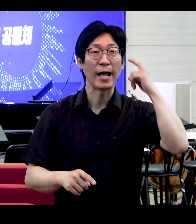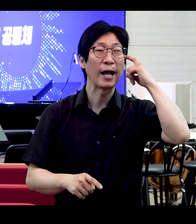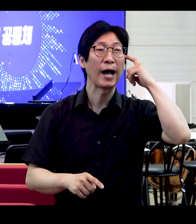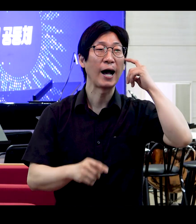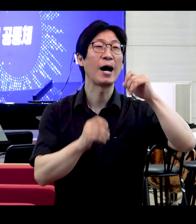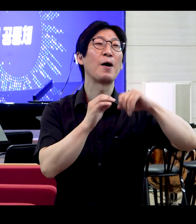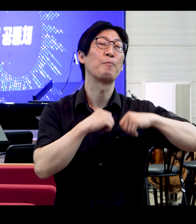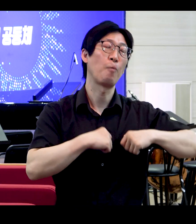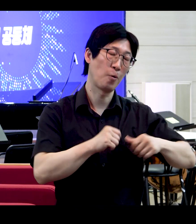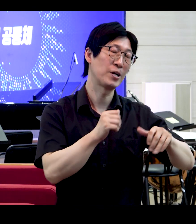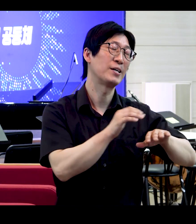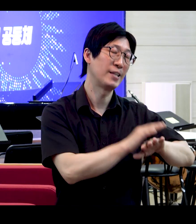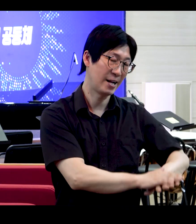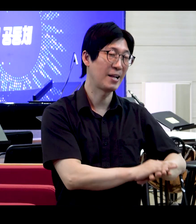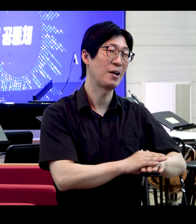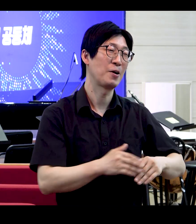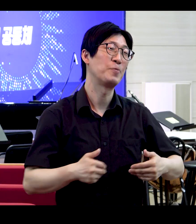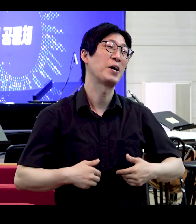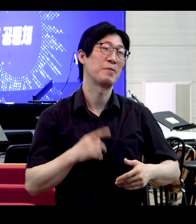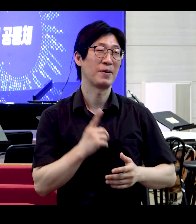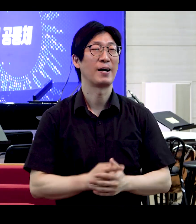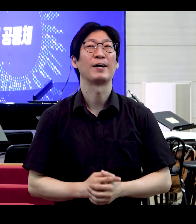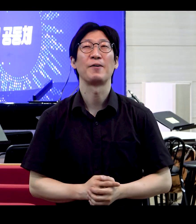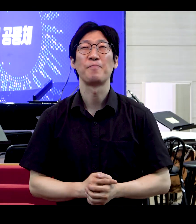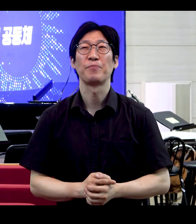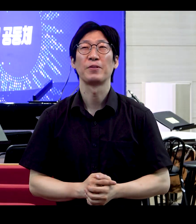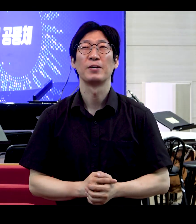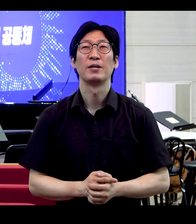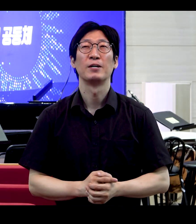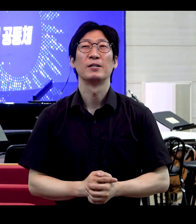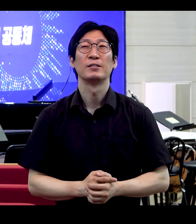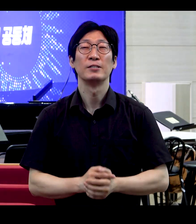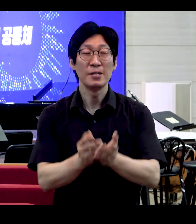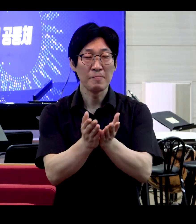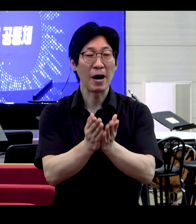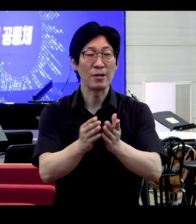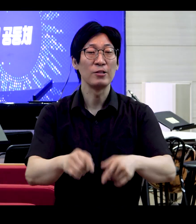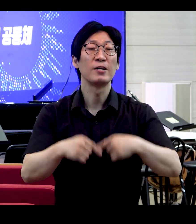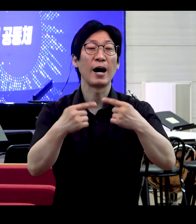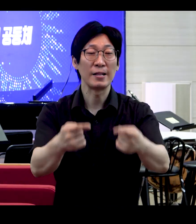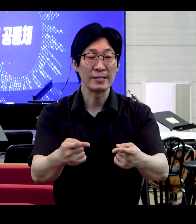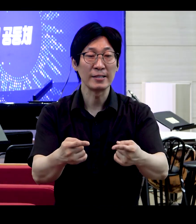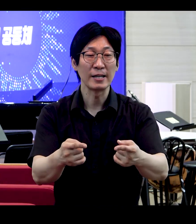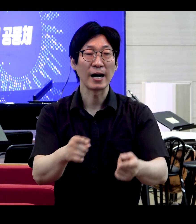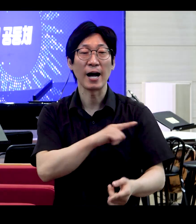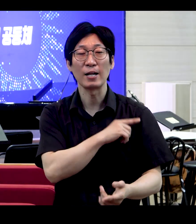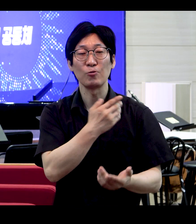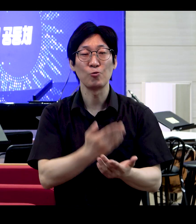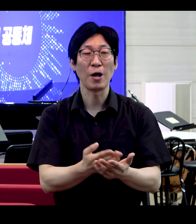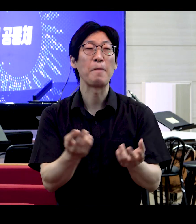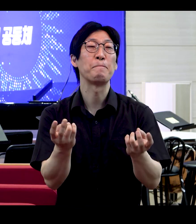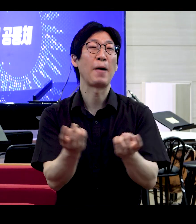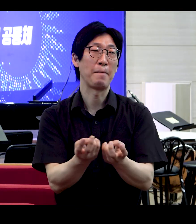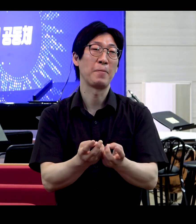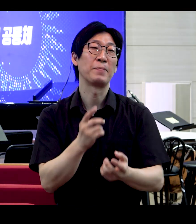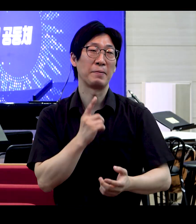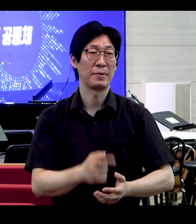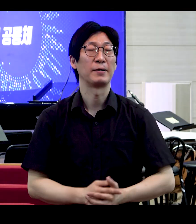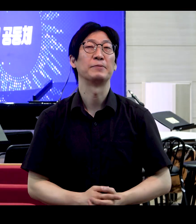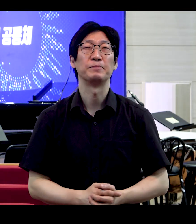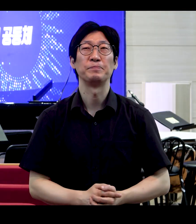자기 생각을 내려놔야 되는 거예요. 바로 그것이 방주로 들어가는 그 삶의 정말 중요한